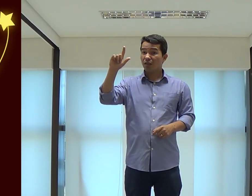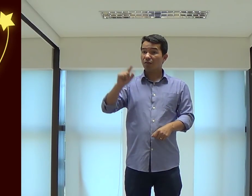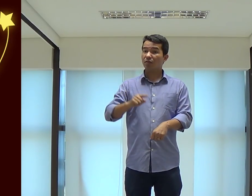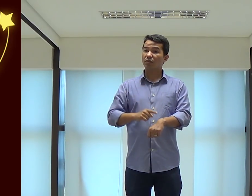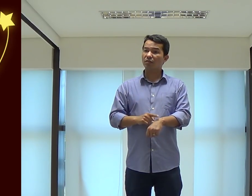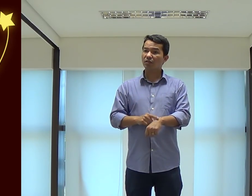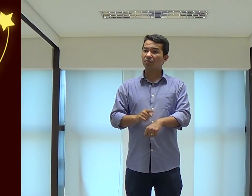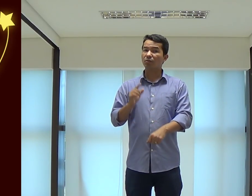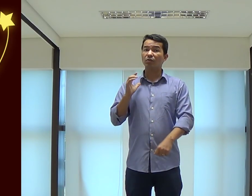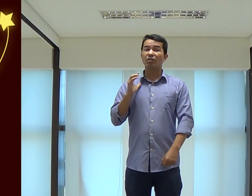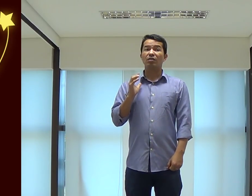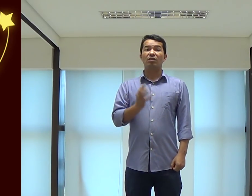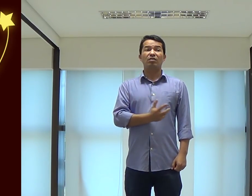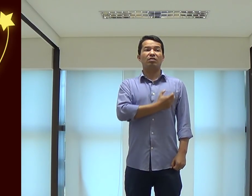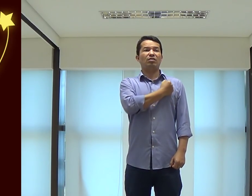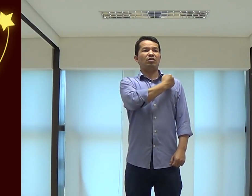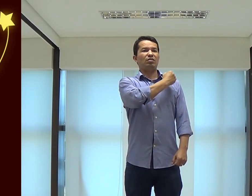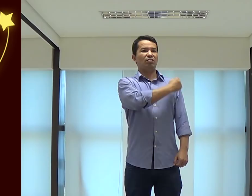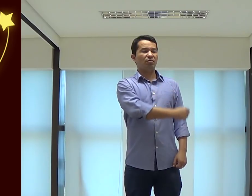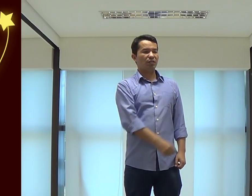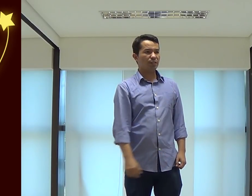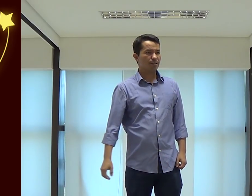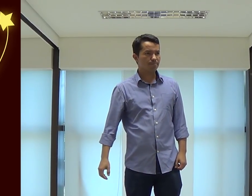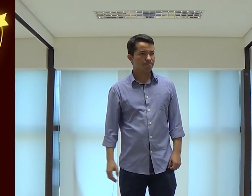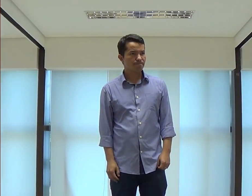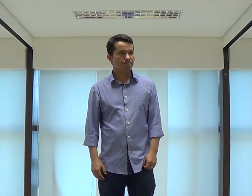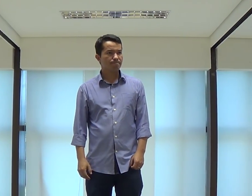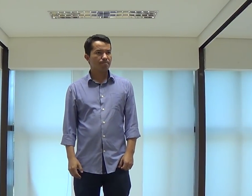o Natal é tempo de salvação.